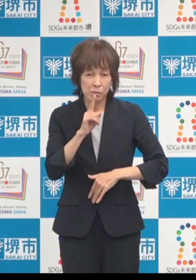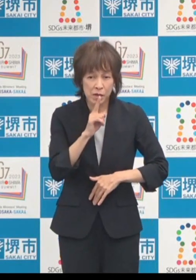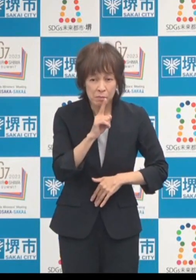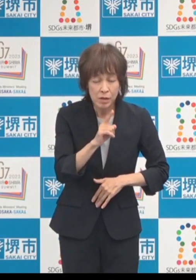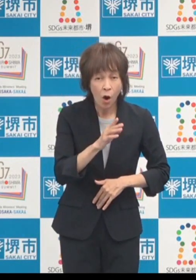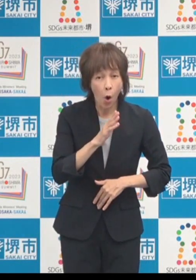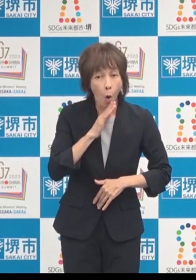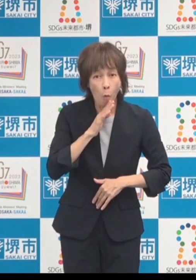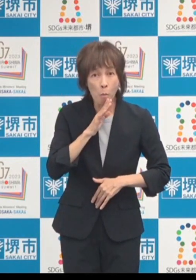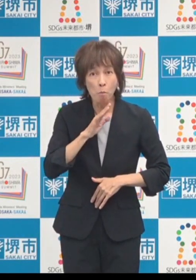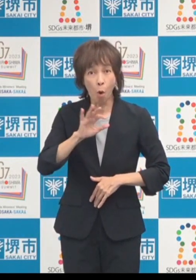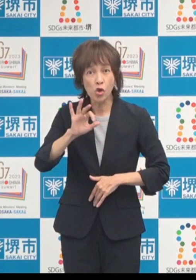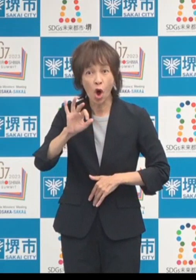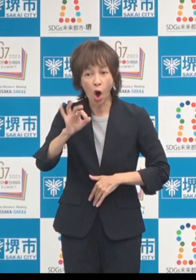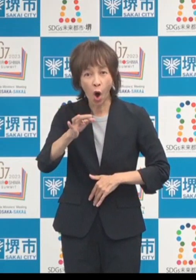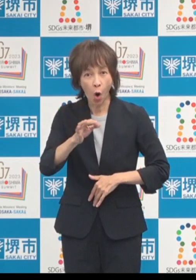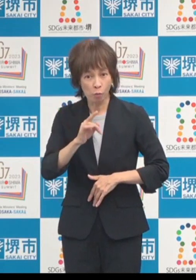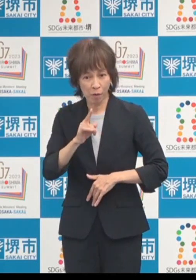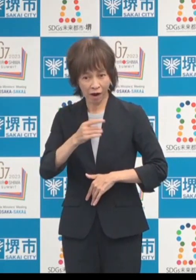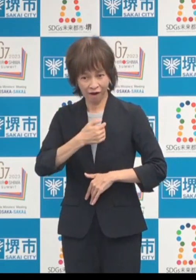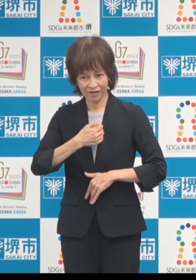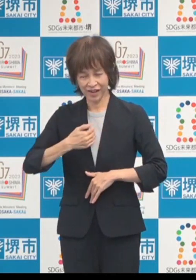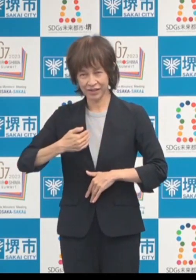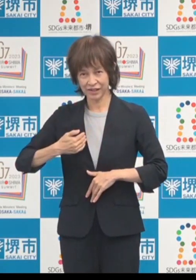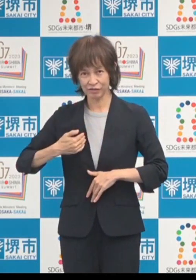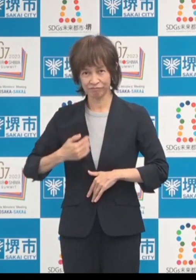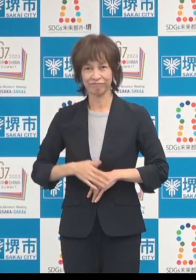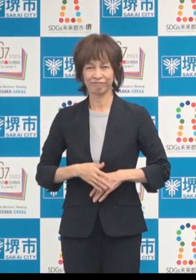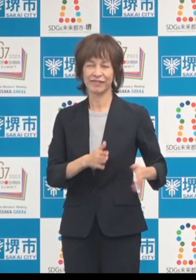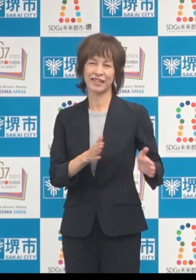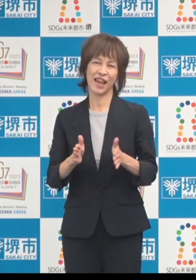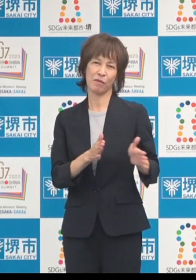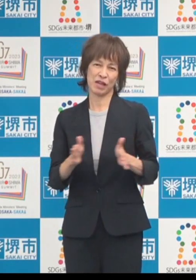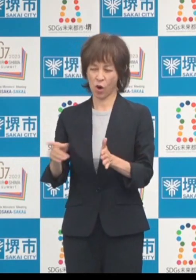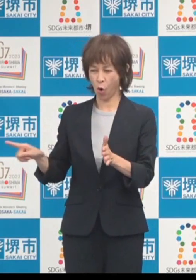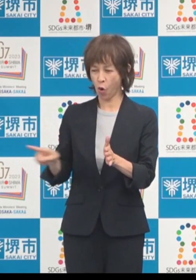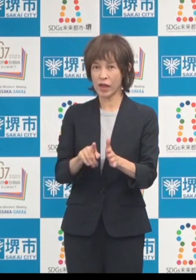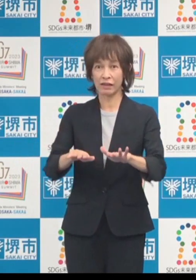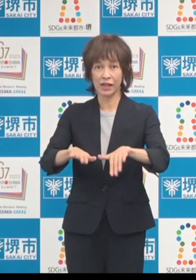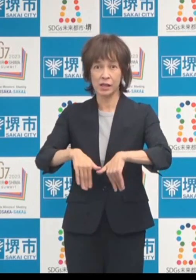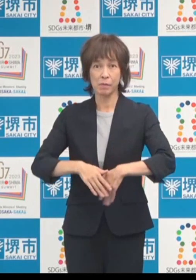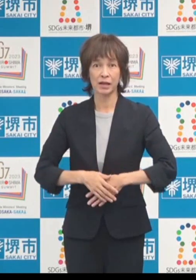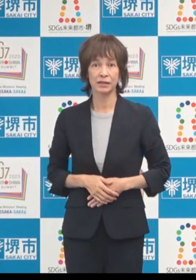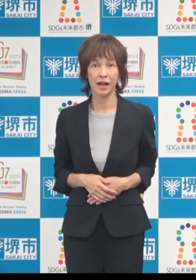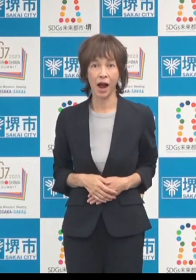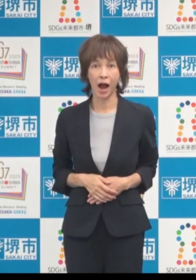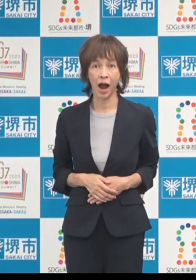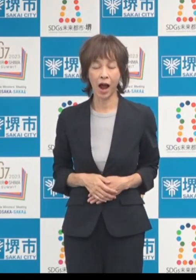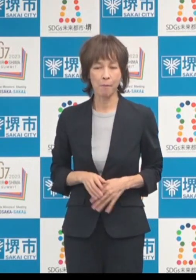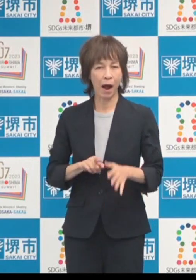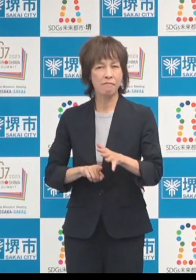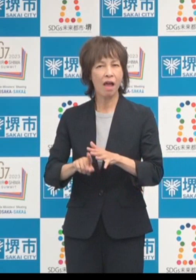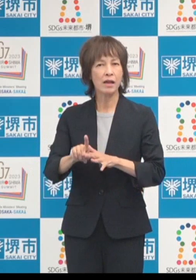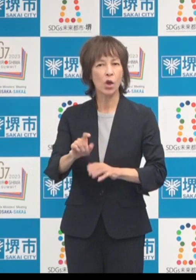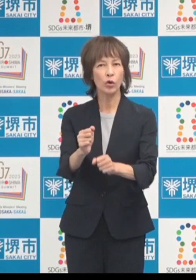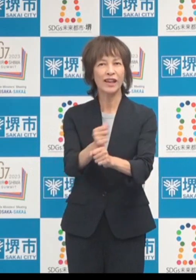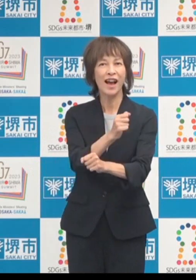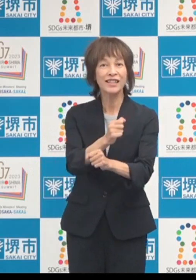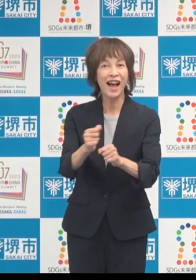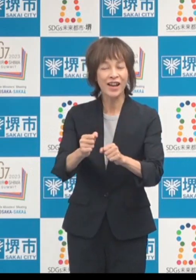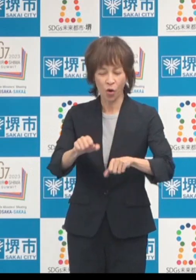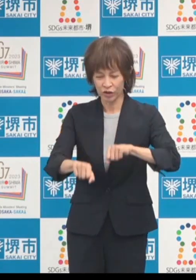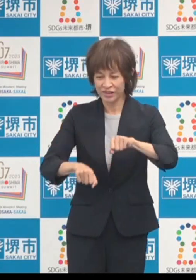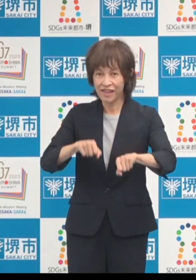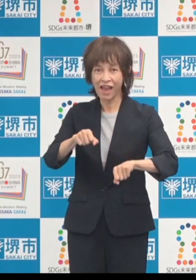り空間を体感できる施設として整備を行ってきました。堺の代表的な産業である自転